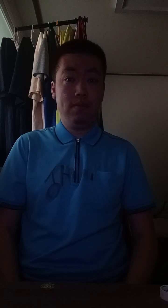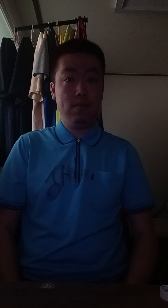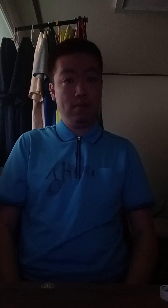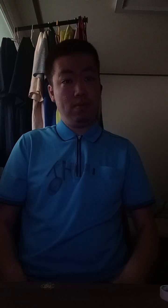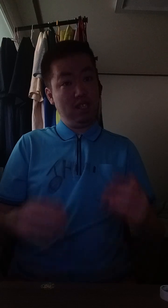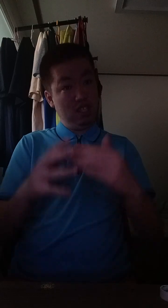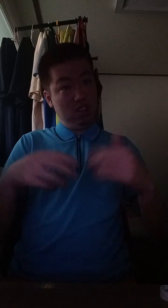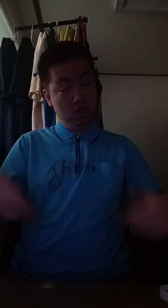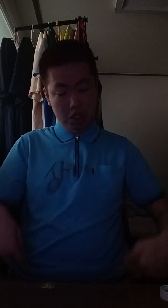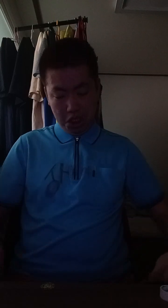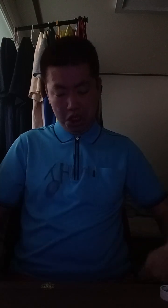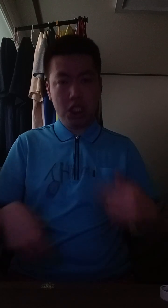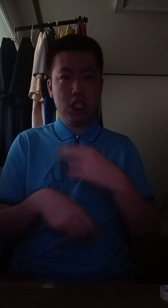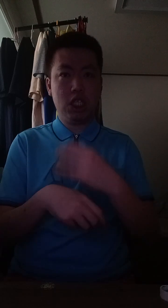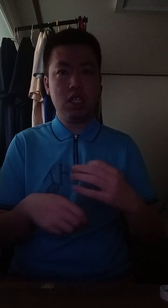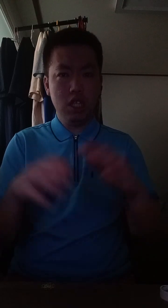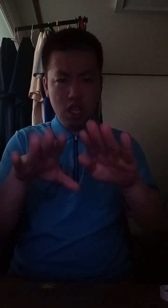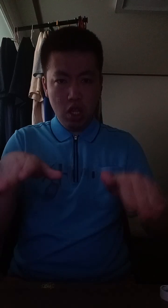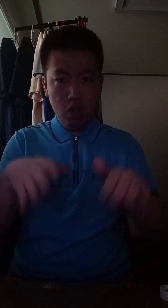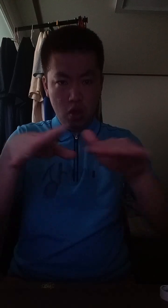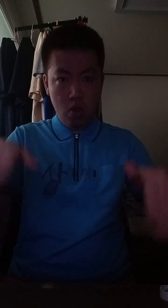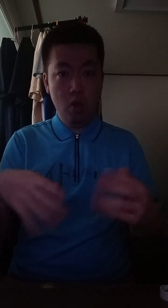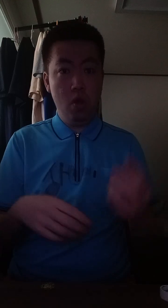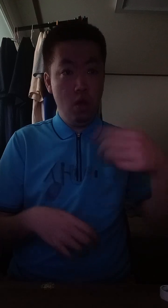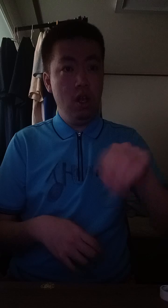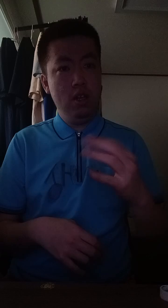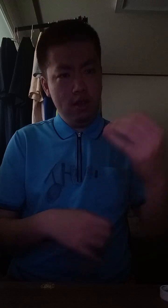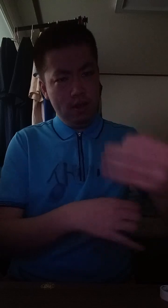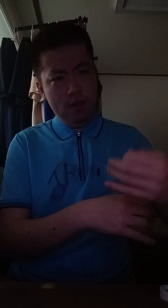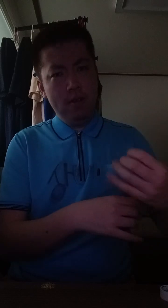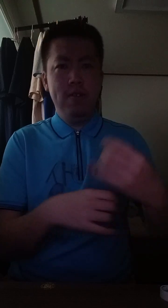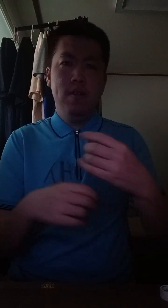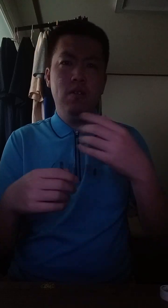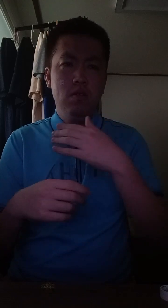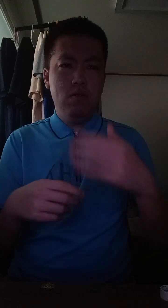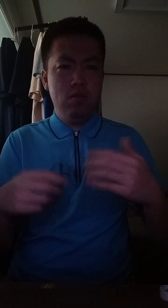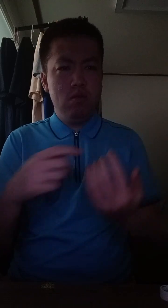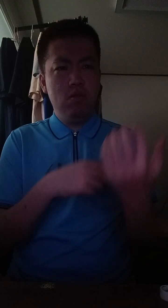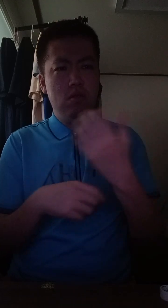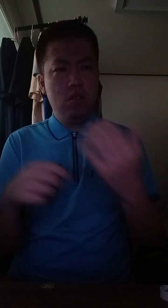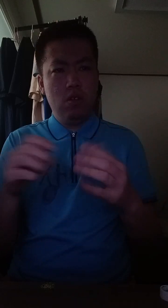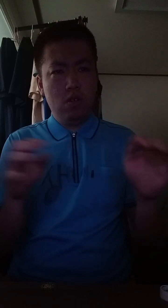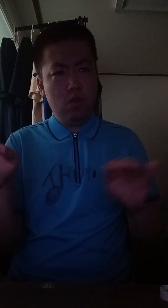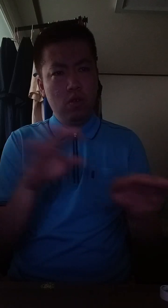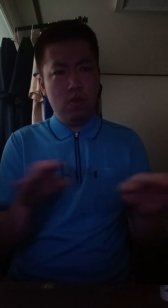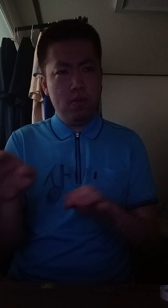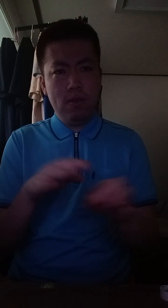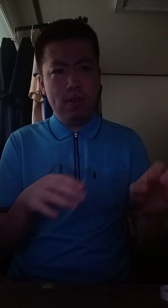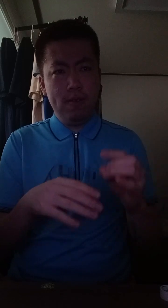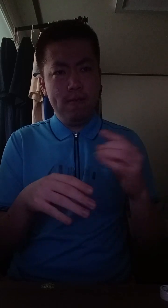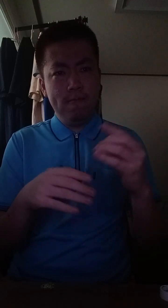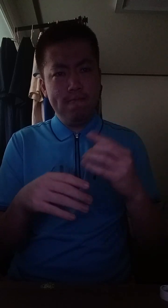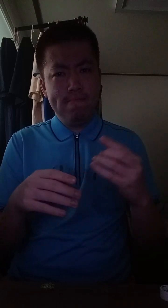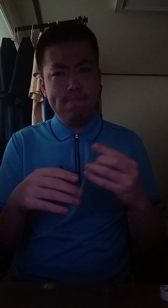어른 종아리 깊이의 얕은 수영장에서 4살 남자아이가 기포를 만지며 놀고 있습니다. 그러다 갑자기 아이가